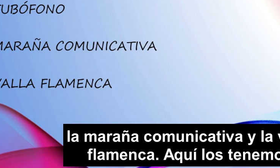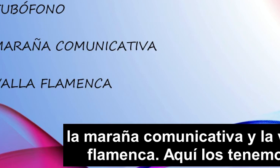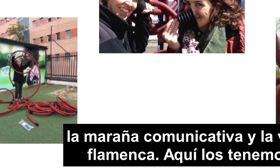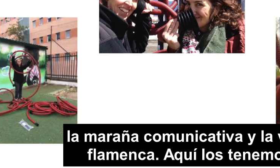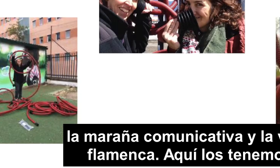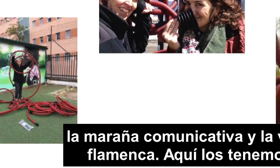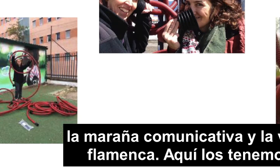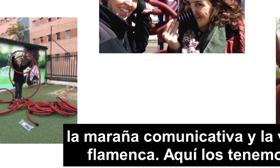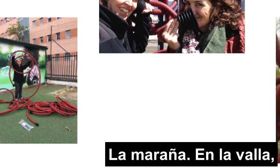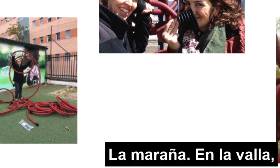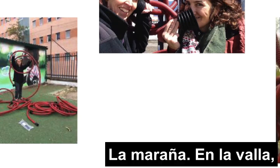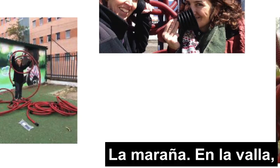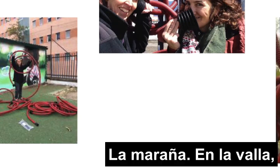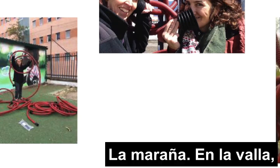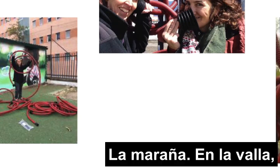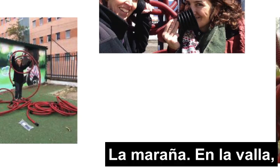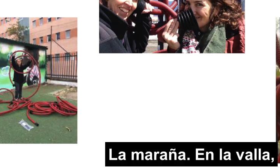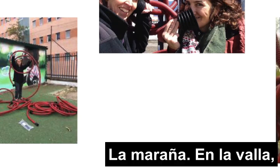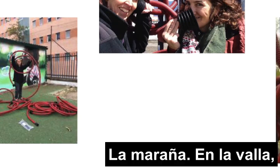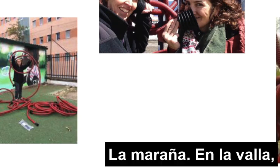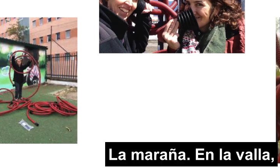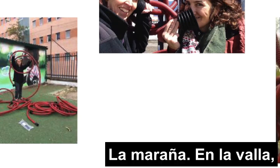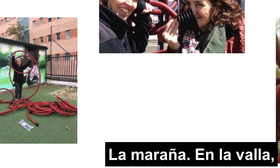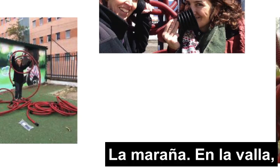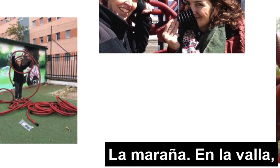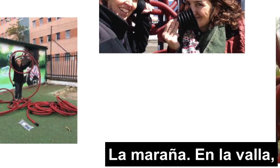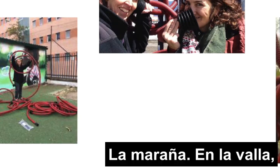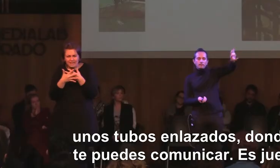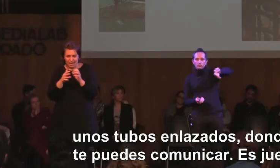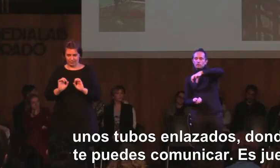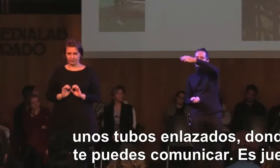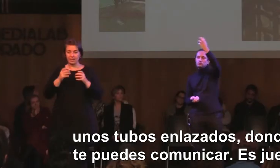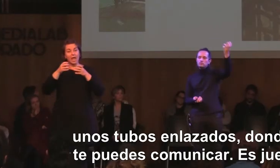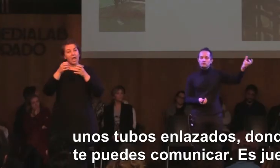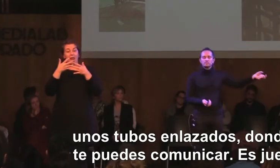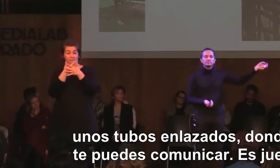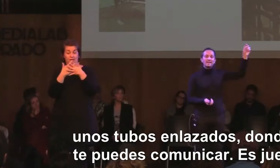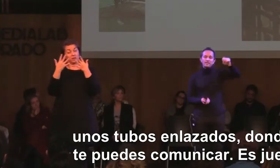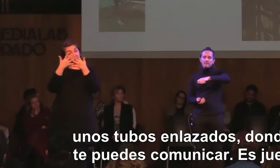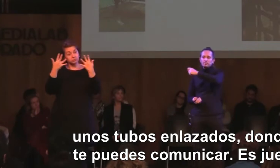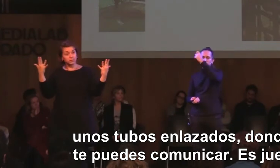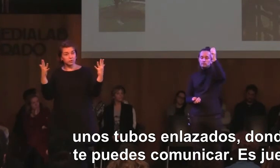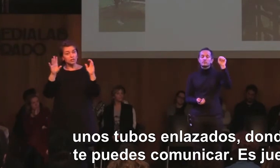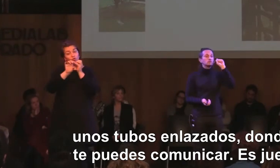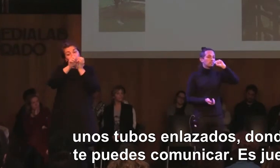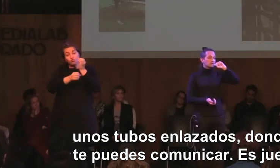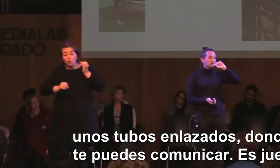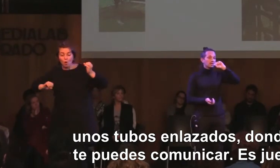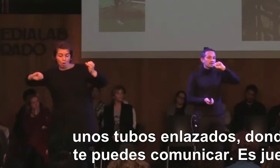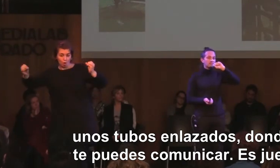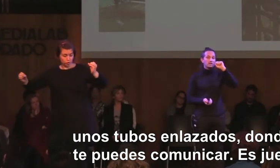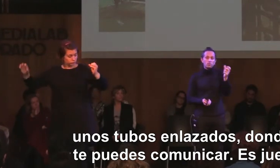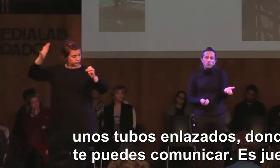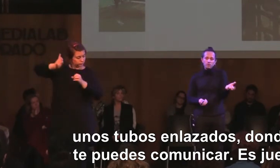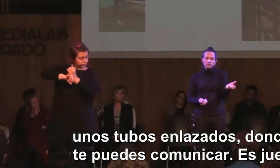flamenca. Aquí los tenemos, la maraña. En la valla, unos tubos enlazados donde tú te puedes